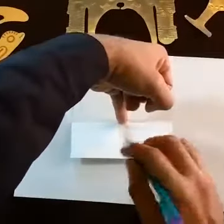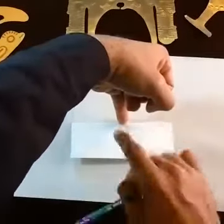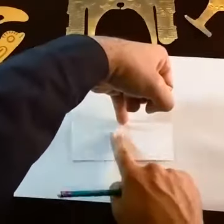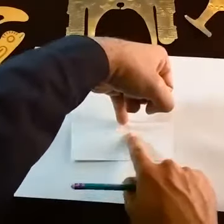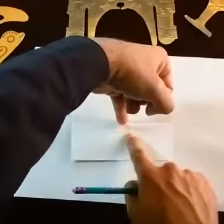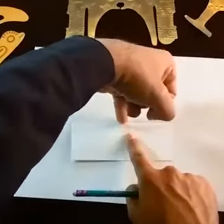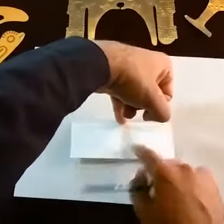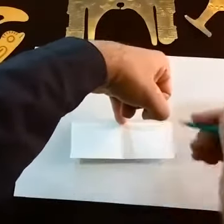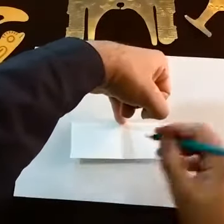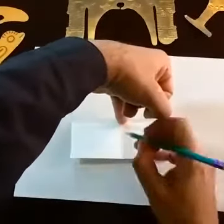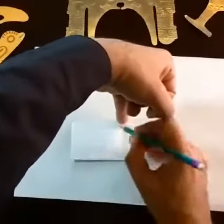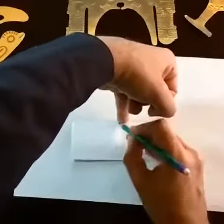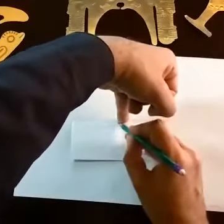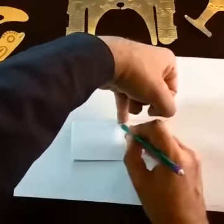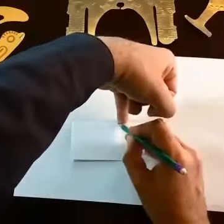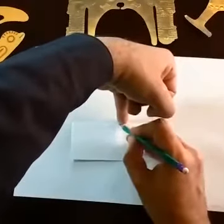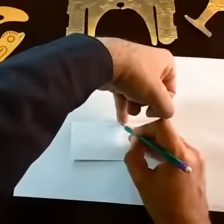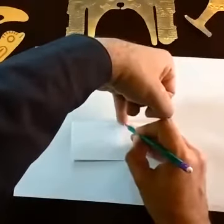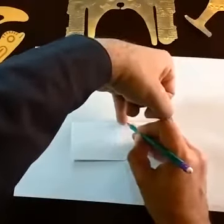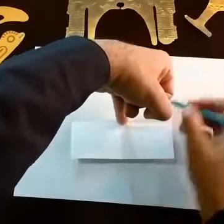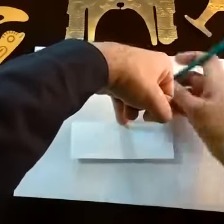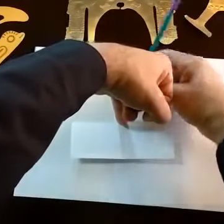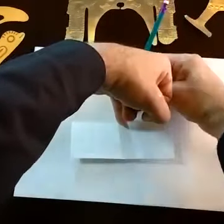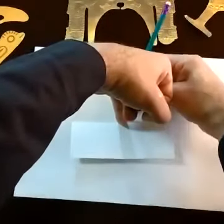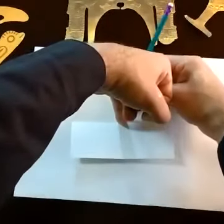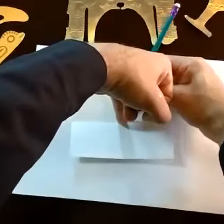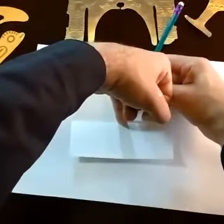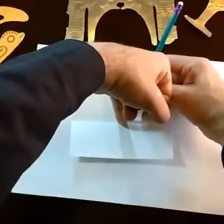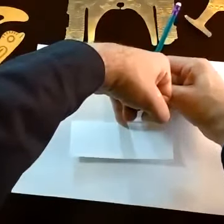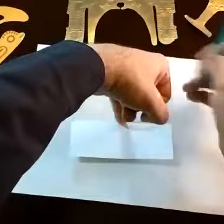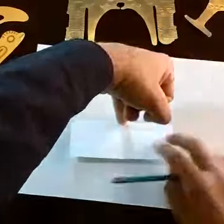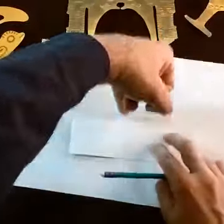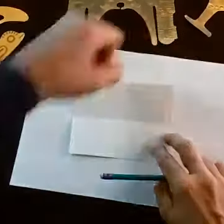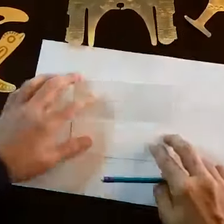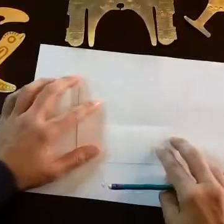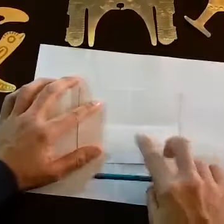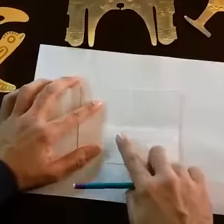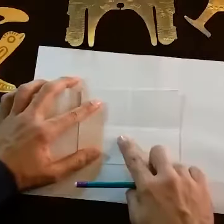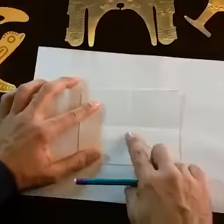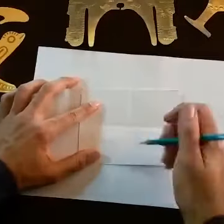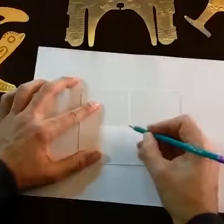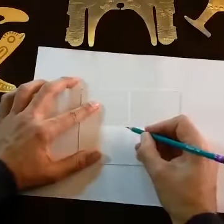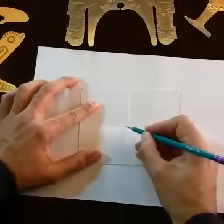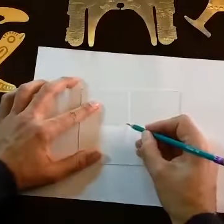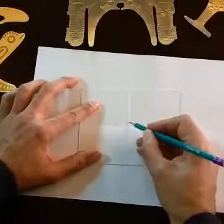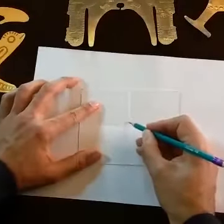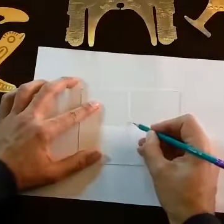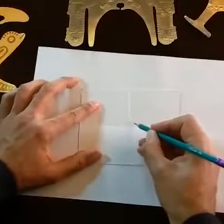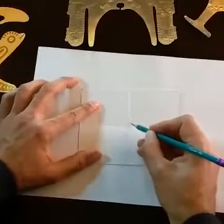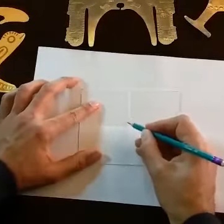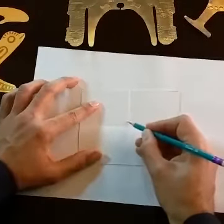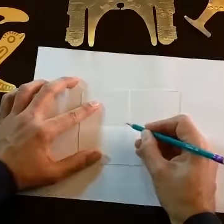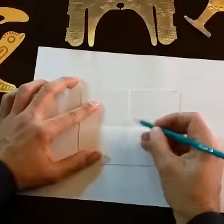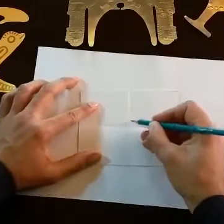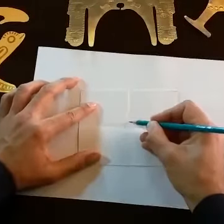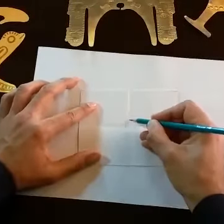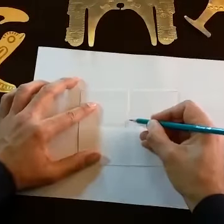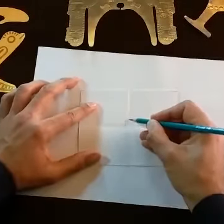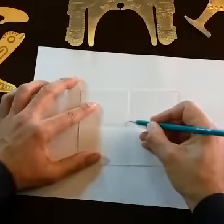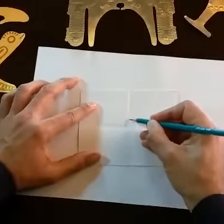el tamaño del orificio que irá en tu nariz. Dibújalo justo en donde se unen los ejes de referencia,